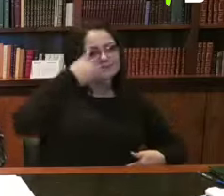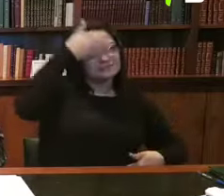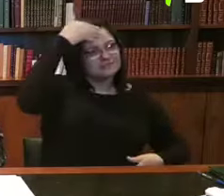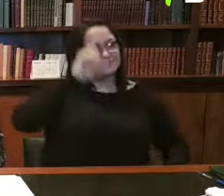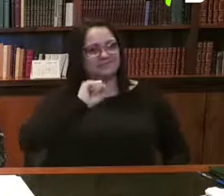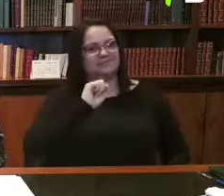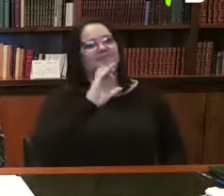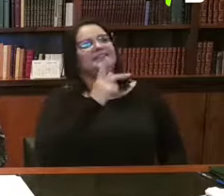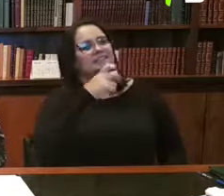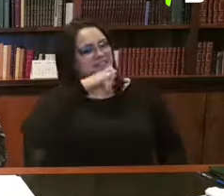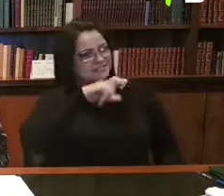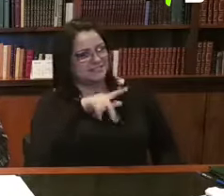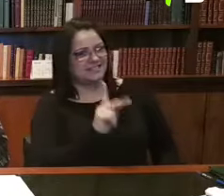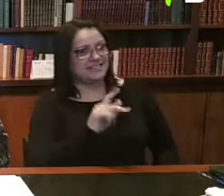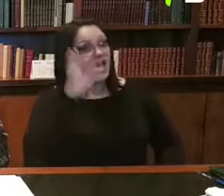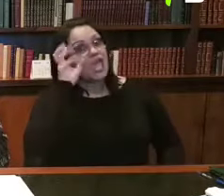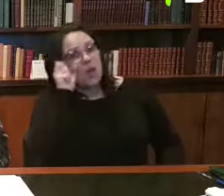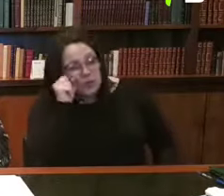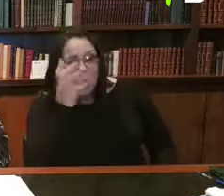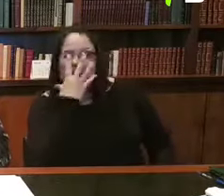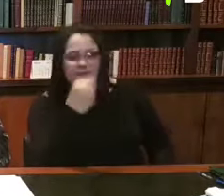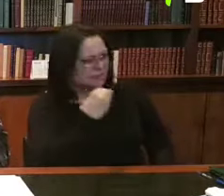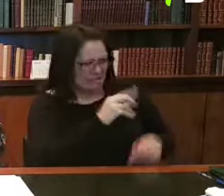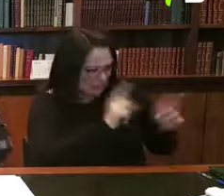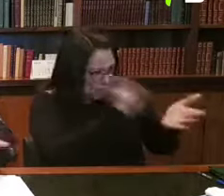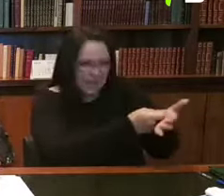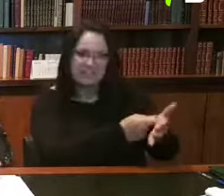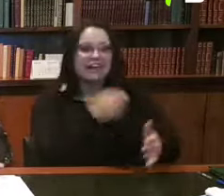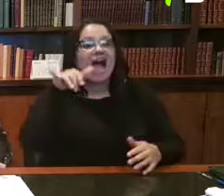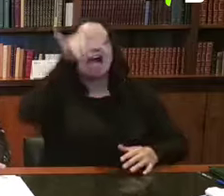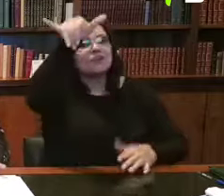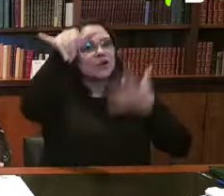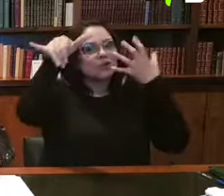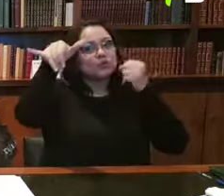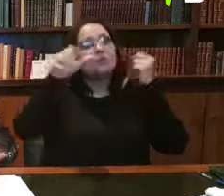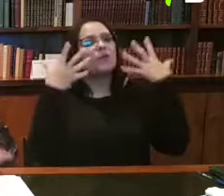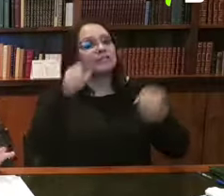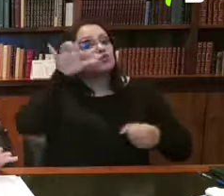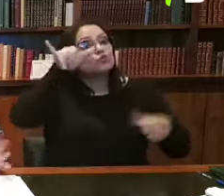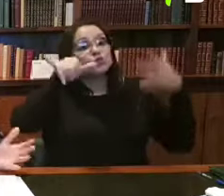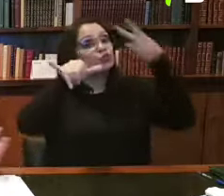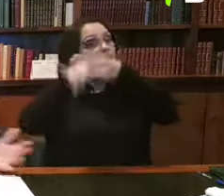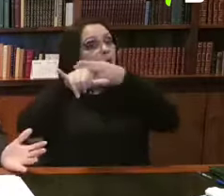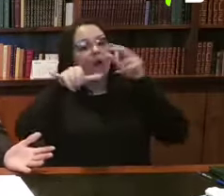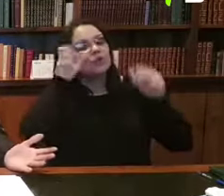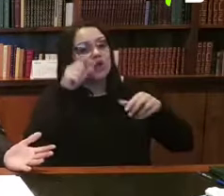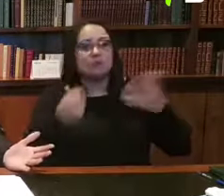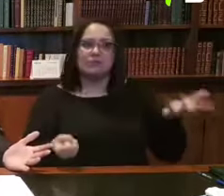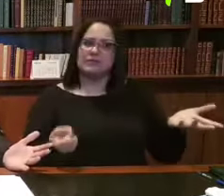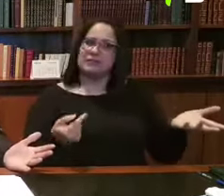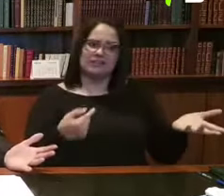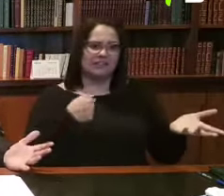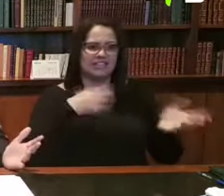dormiria na vão dentro do avião 30 pão não vou pagar e a galera que tá comigo já sabe disso não tem não tem papo eu